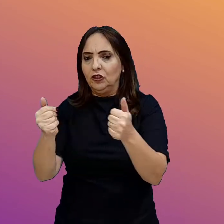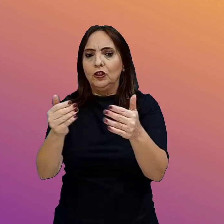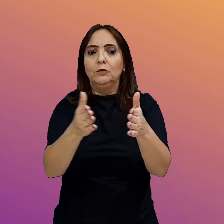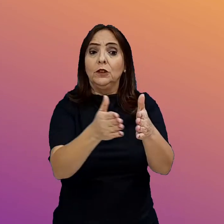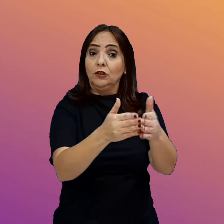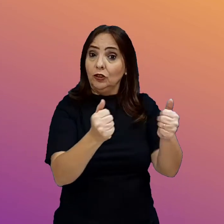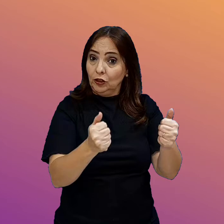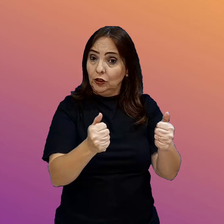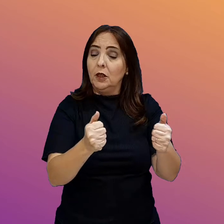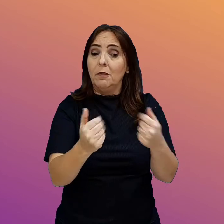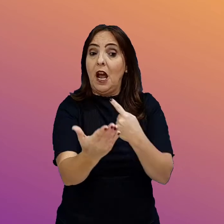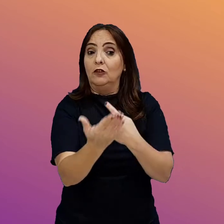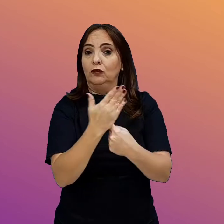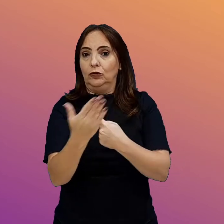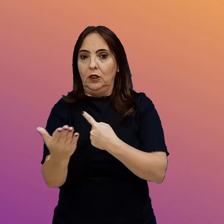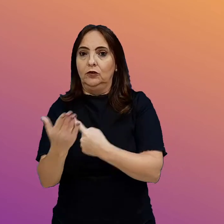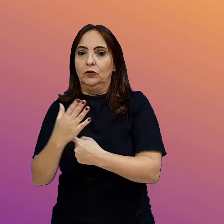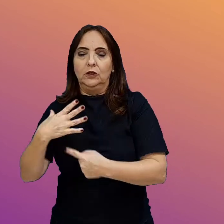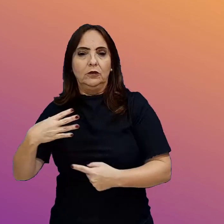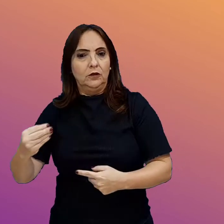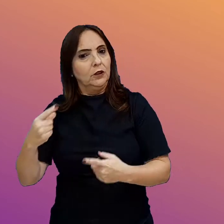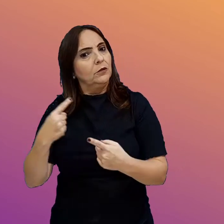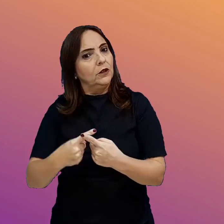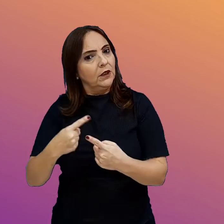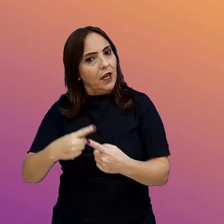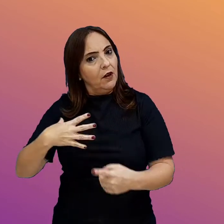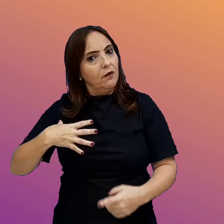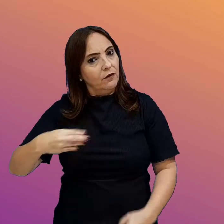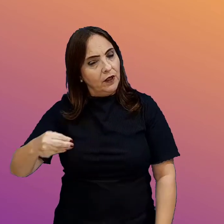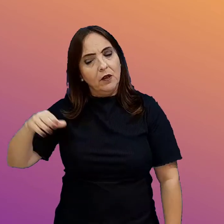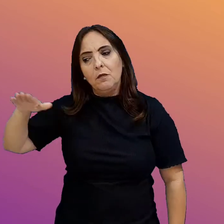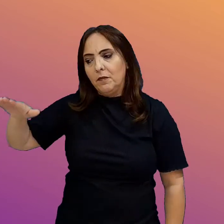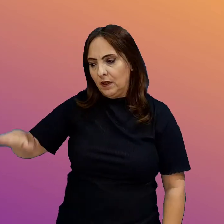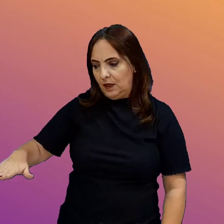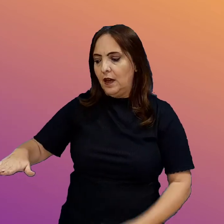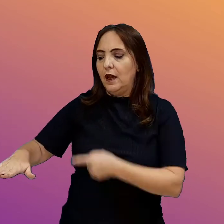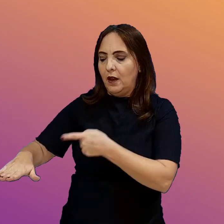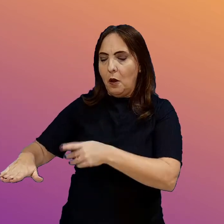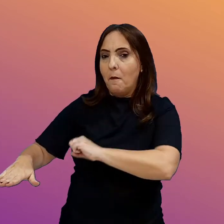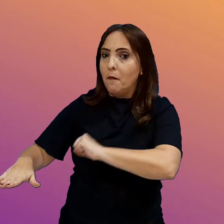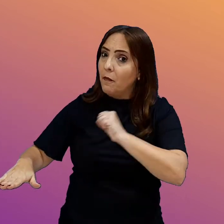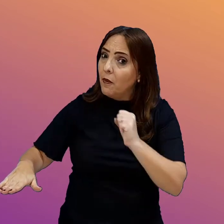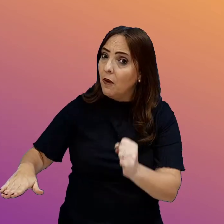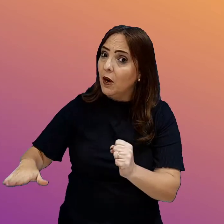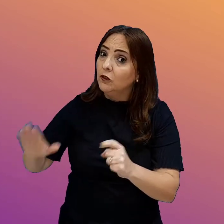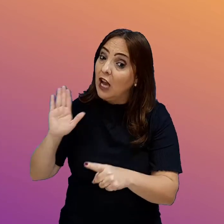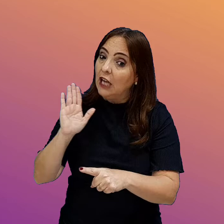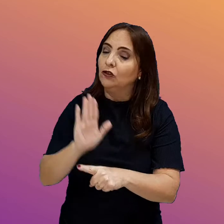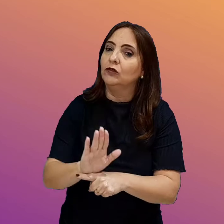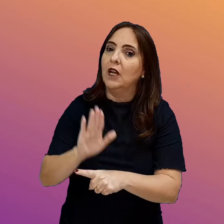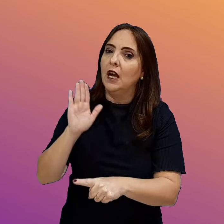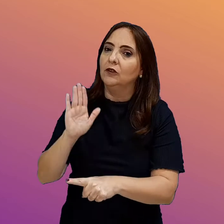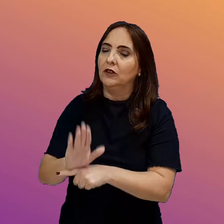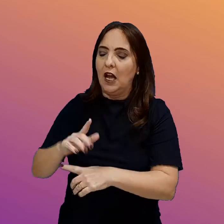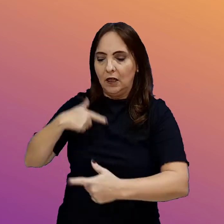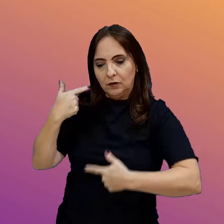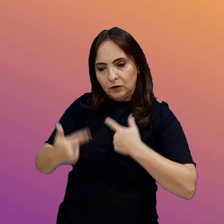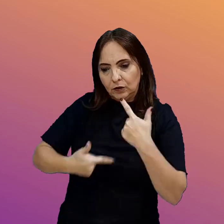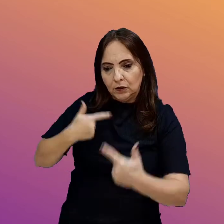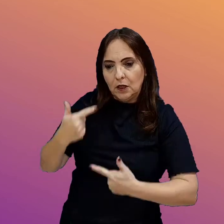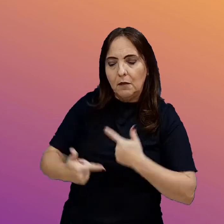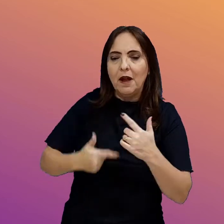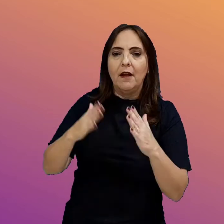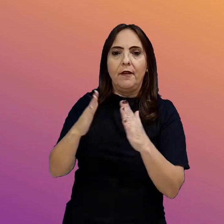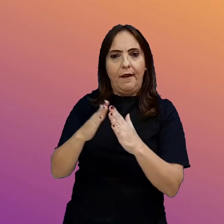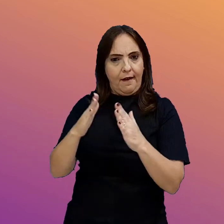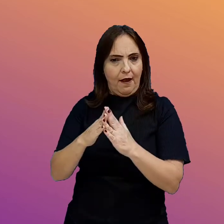né? As crianças, desde pequenas, elas podem ter tarefas, tarefas que cabem ao